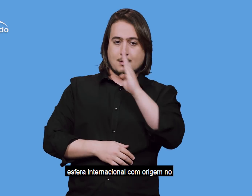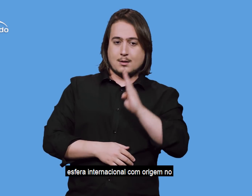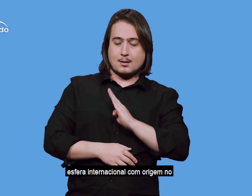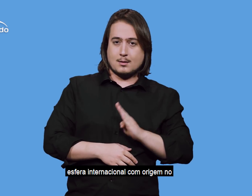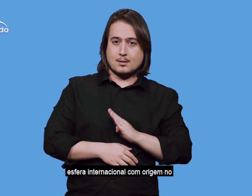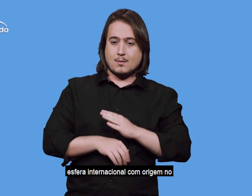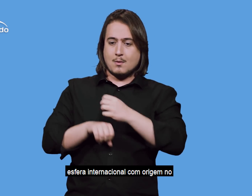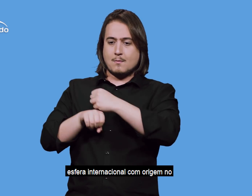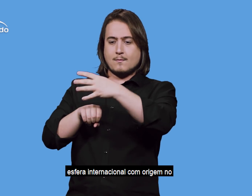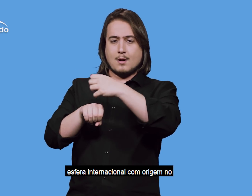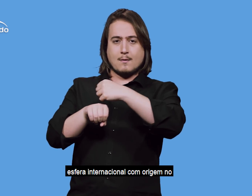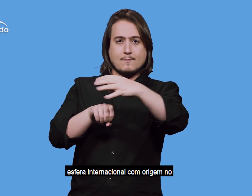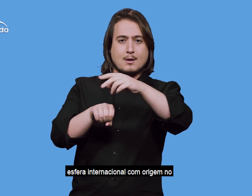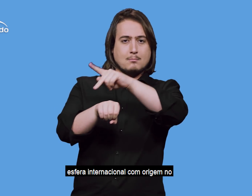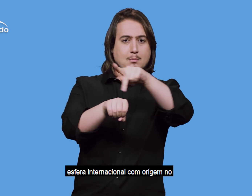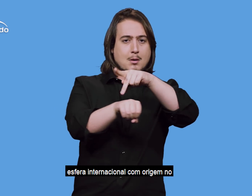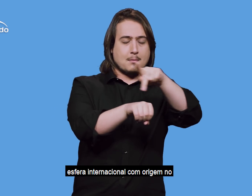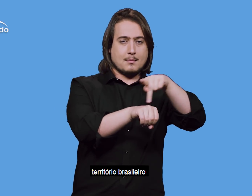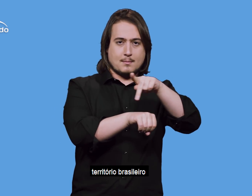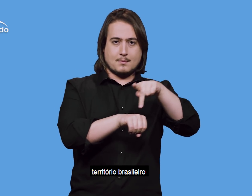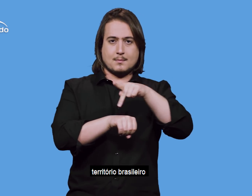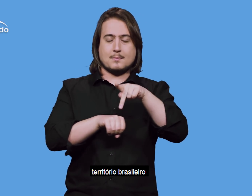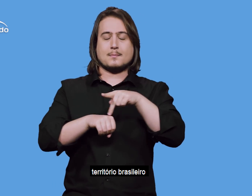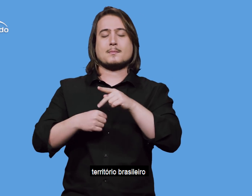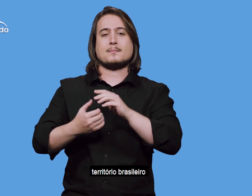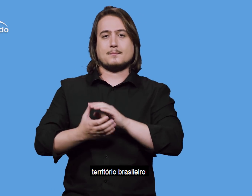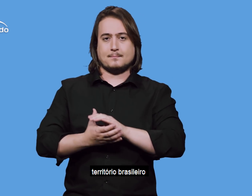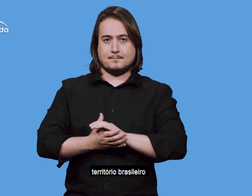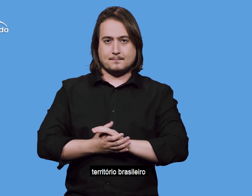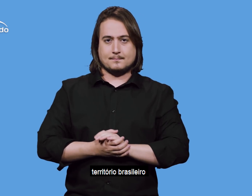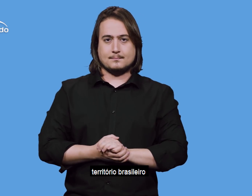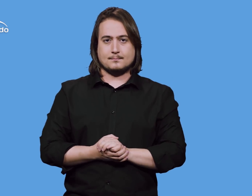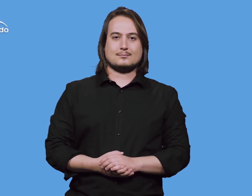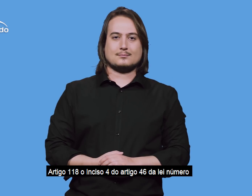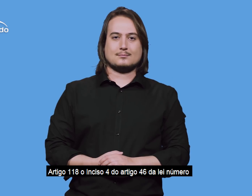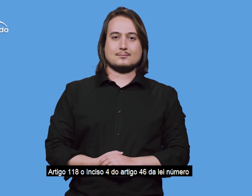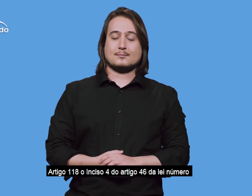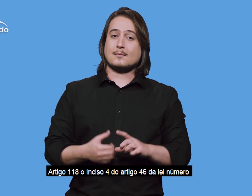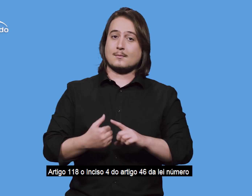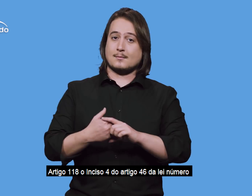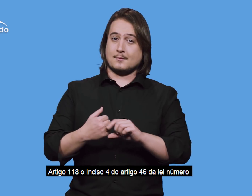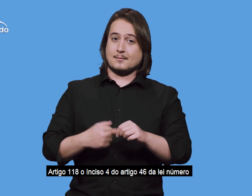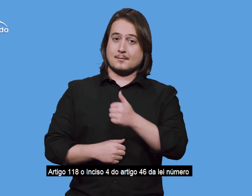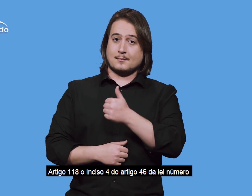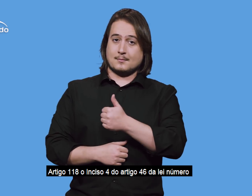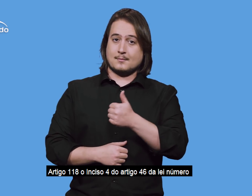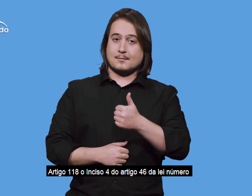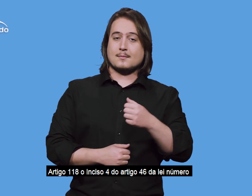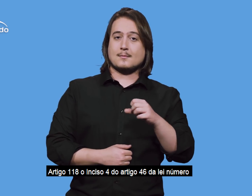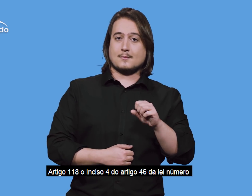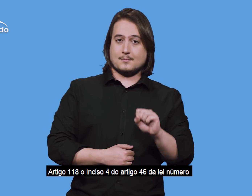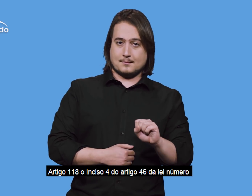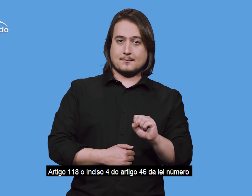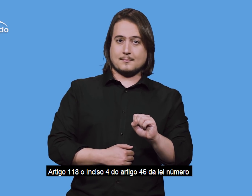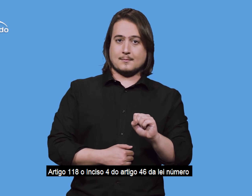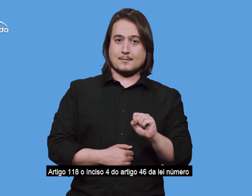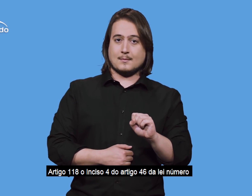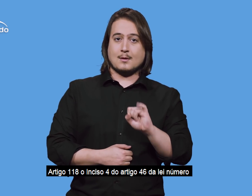com origem no território brasileiro artigo 118 o inciso 4 do